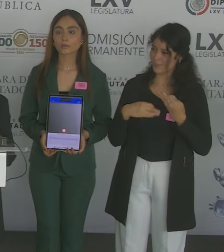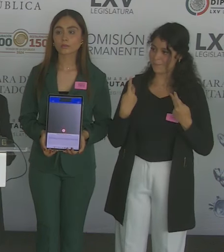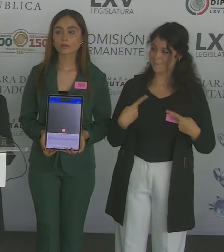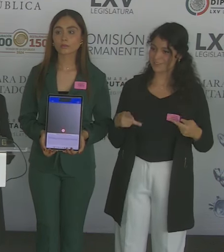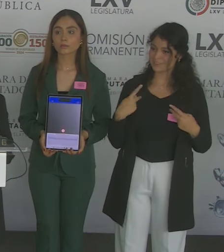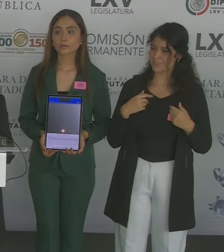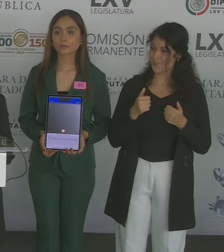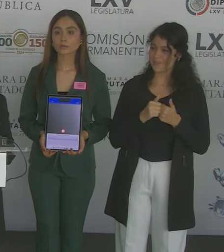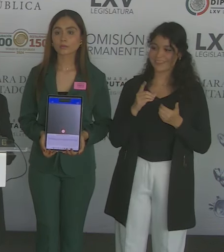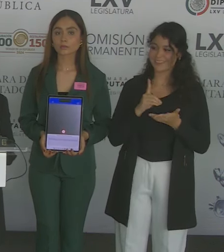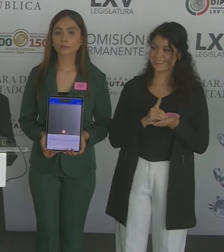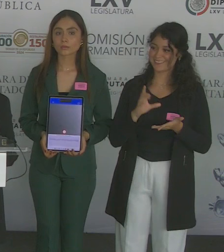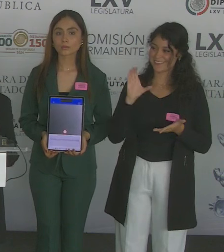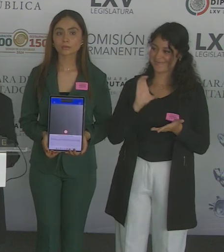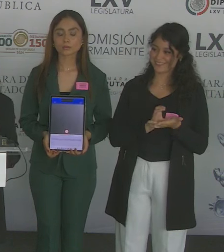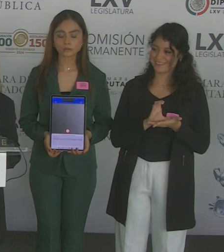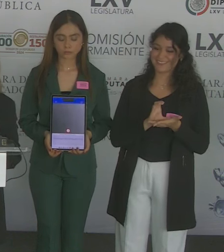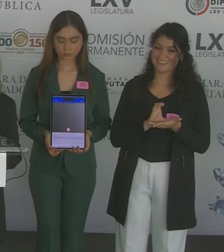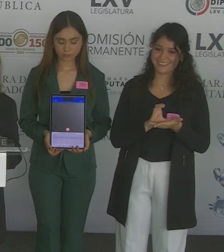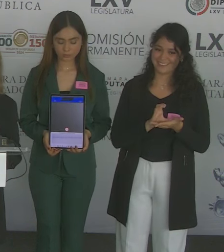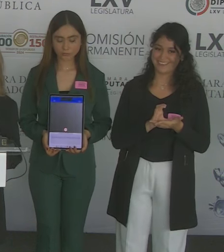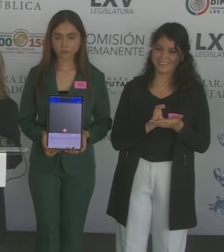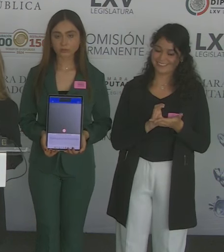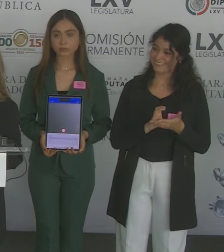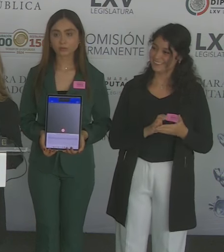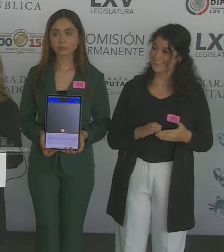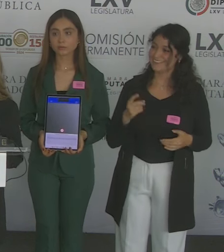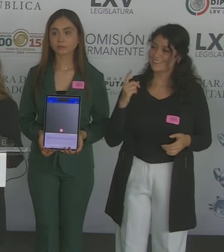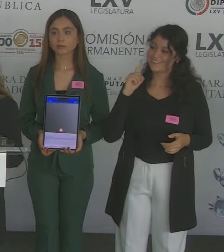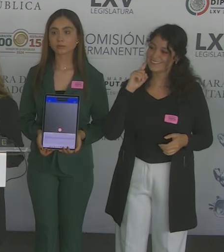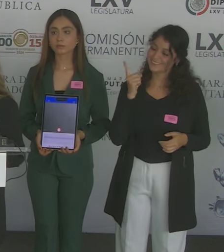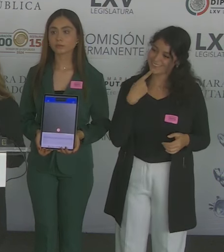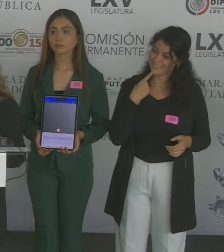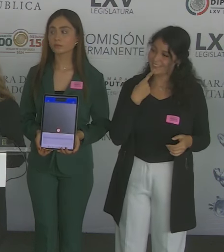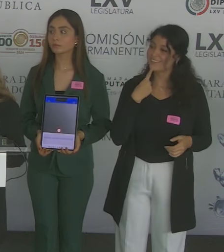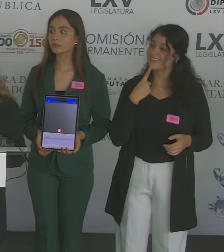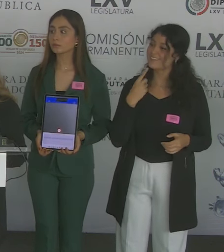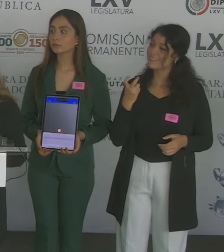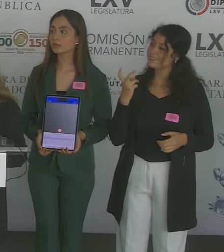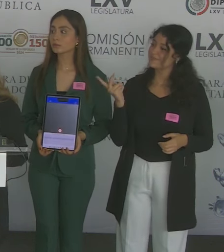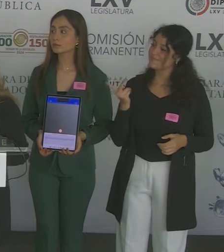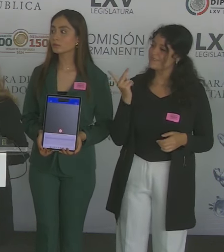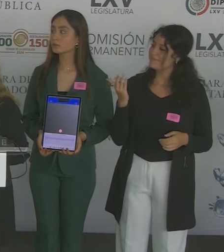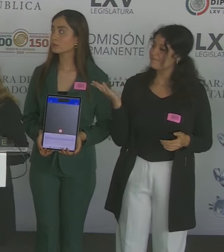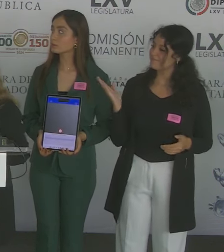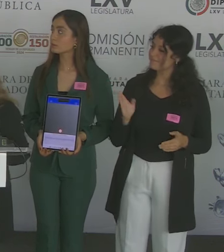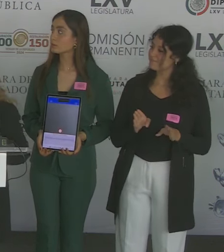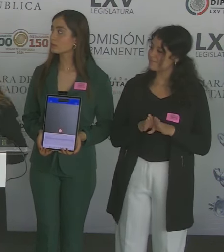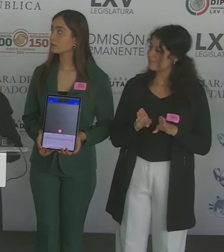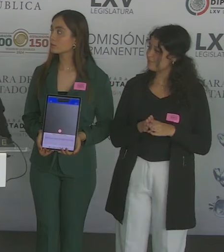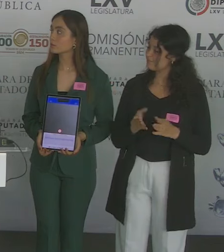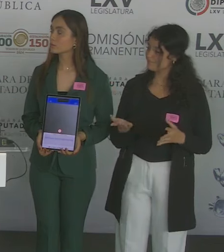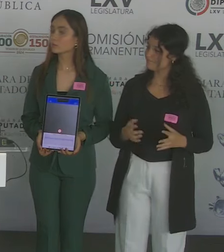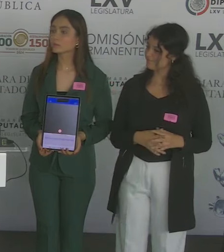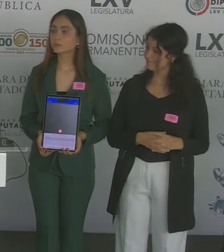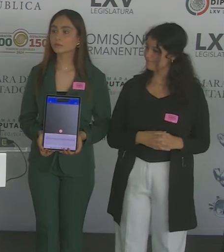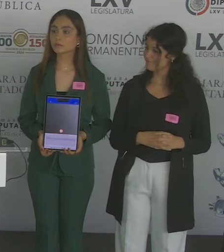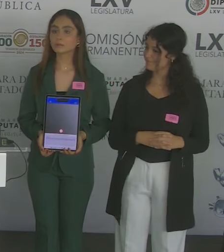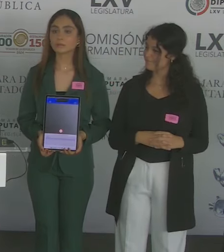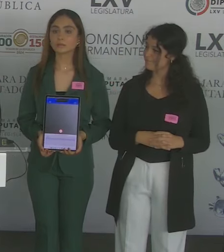discapacidad a las personas sordas si nos puedes indicar En qué en Cómo van los permisos H este